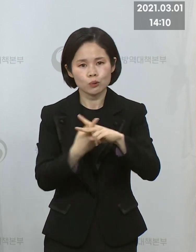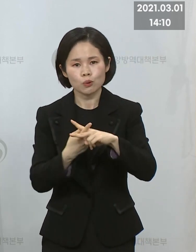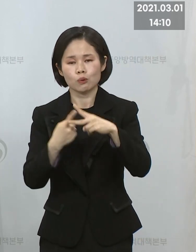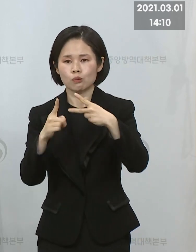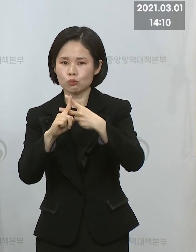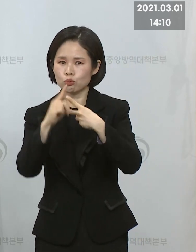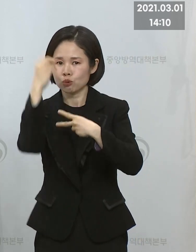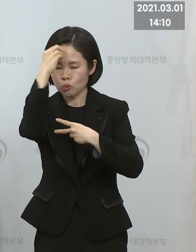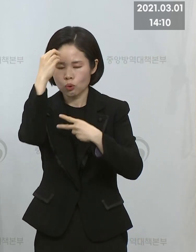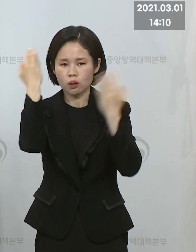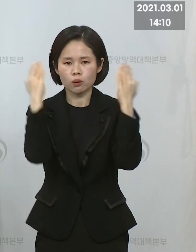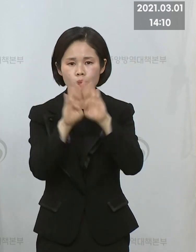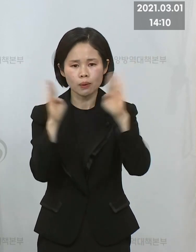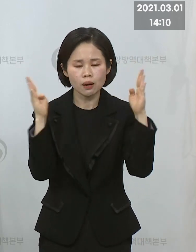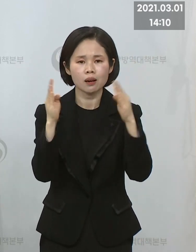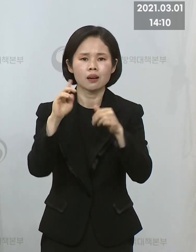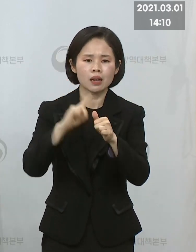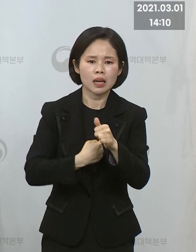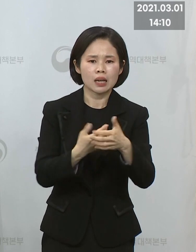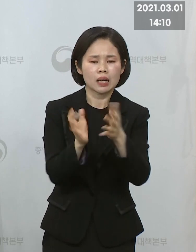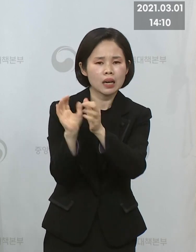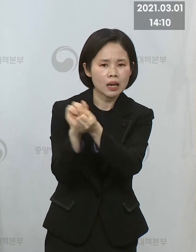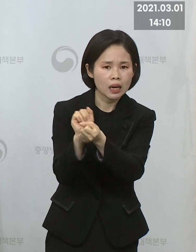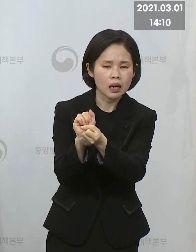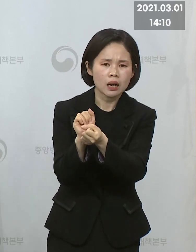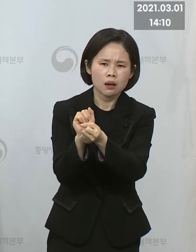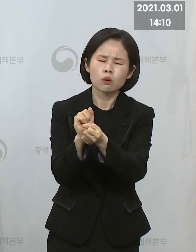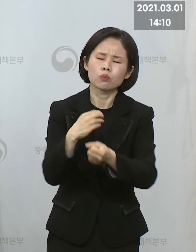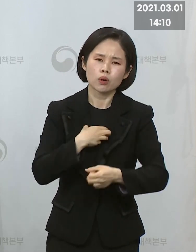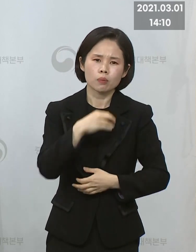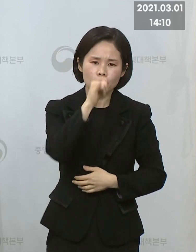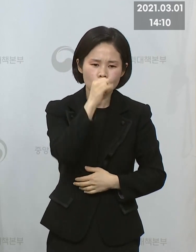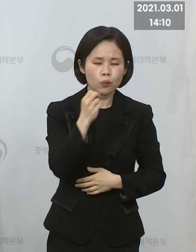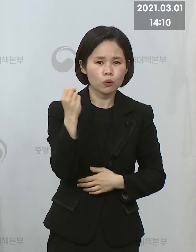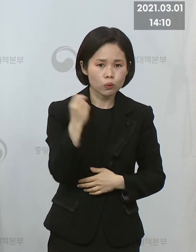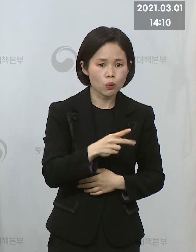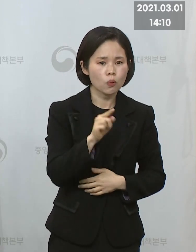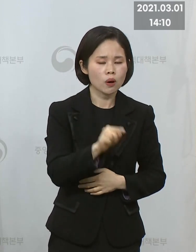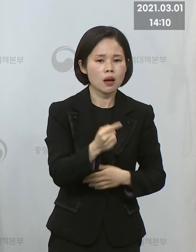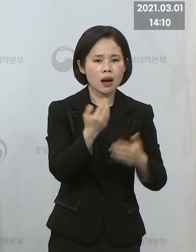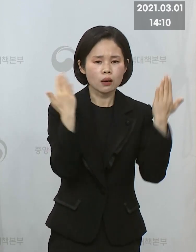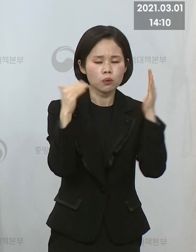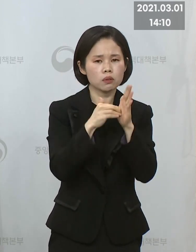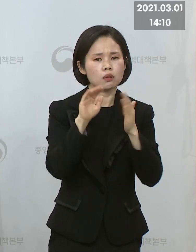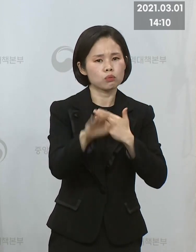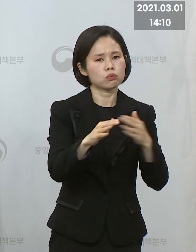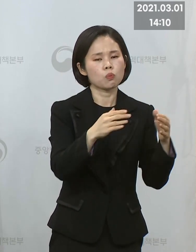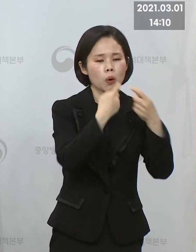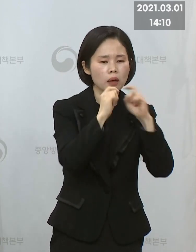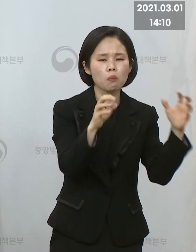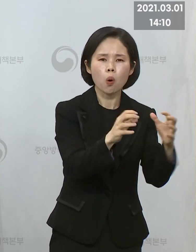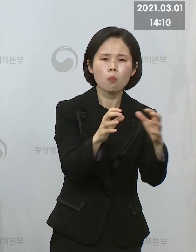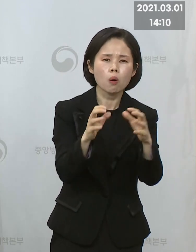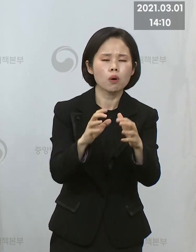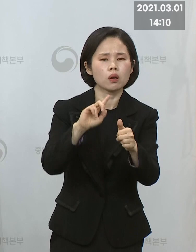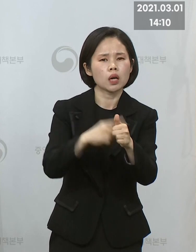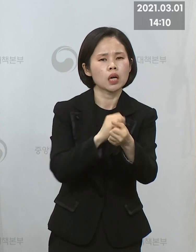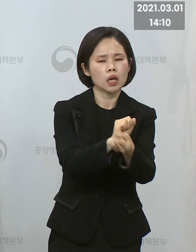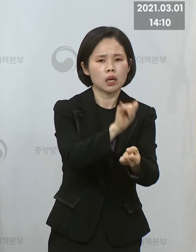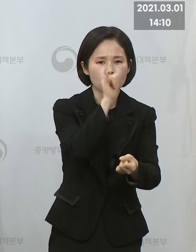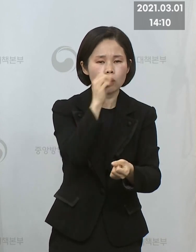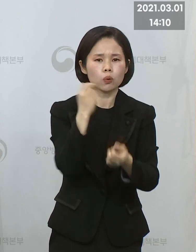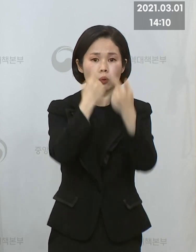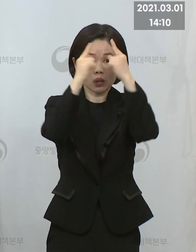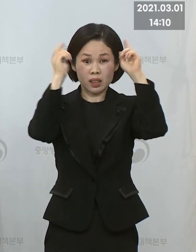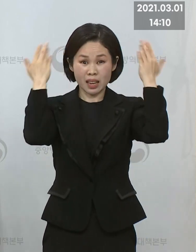활동 모임 등으로 인해 접촉이 증가할 것으로 보고 있습니다. 또한 대학에서 대면 수업들이 증가하면 동아리 활동,